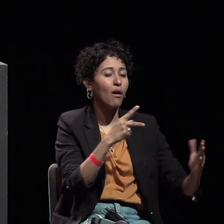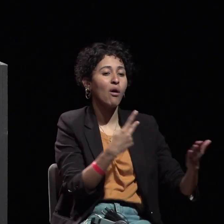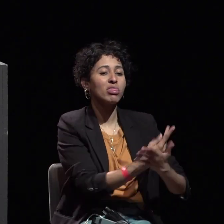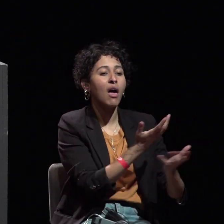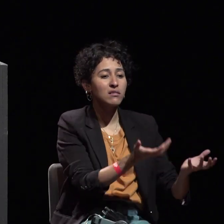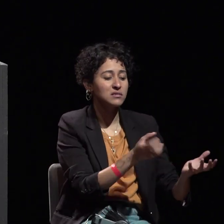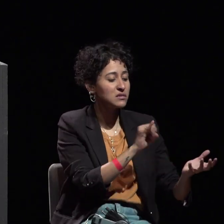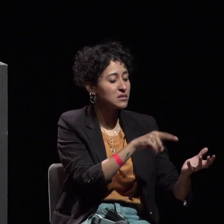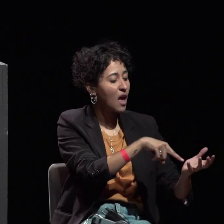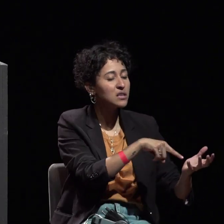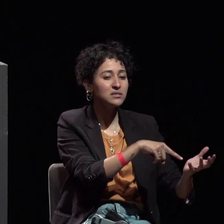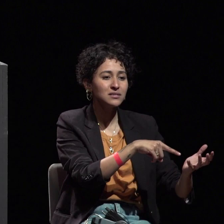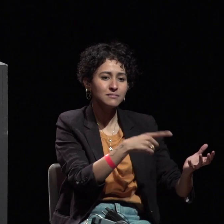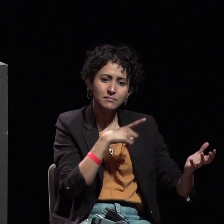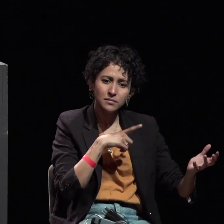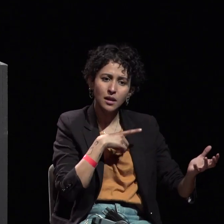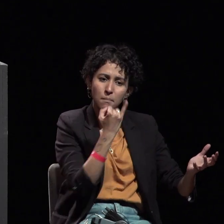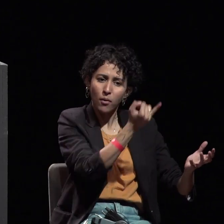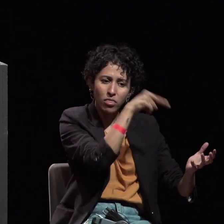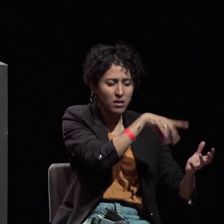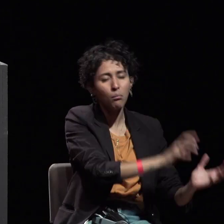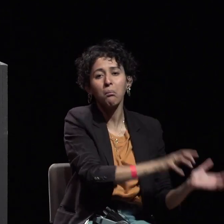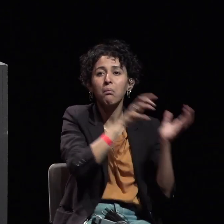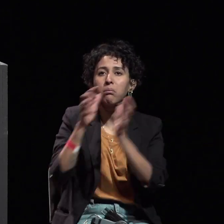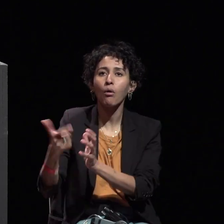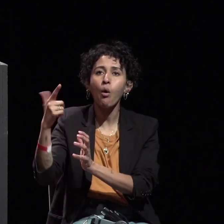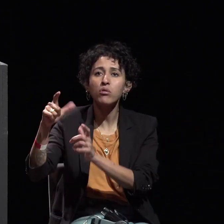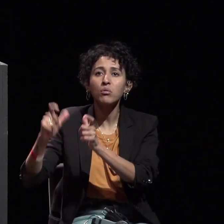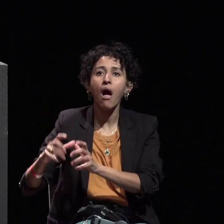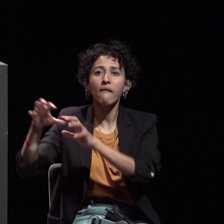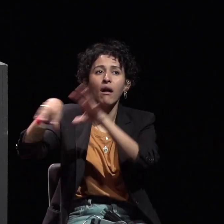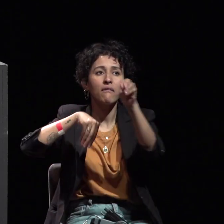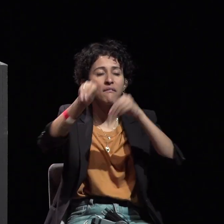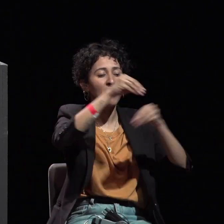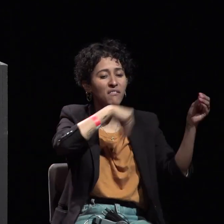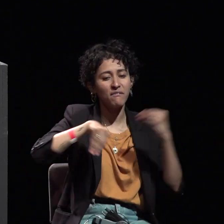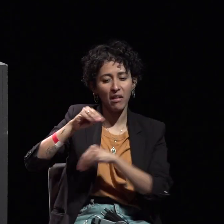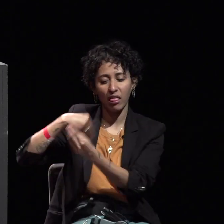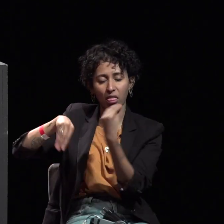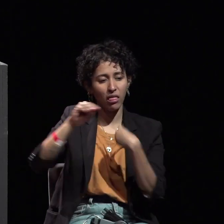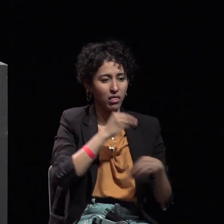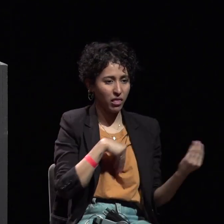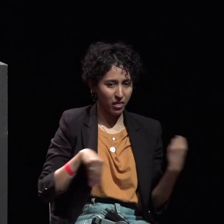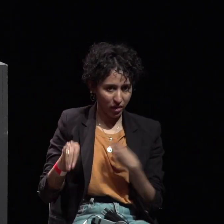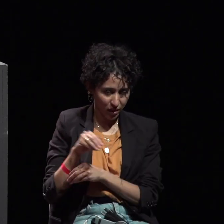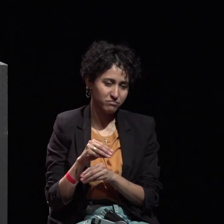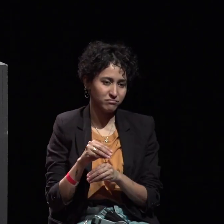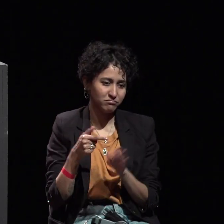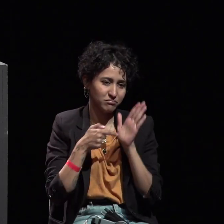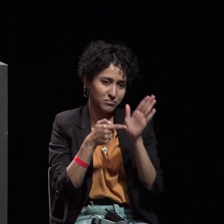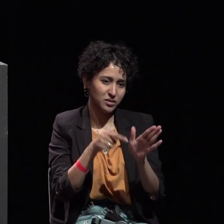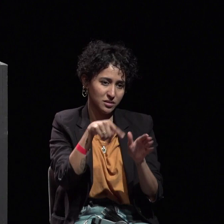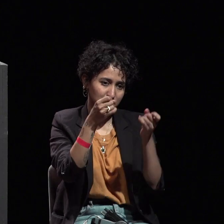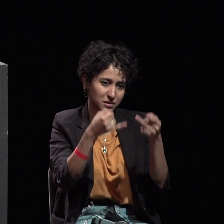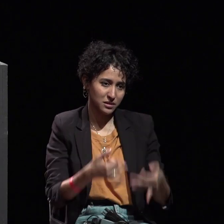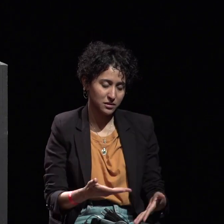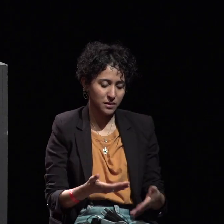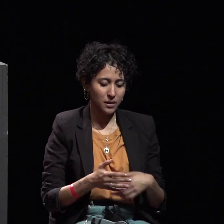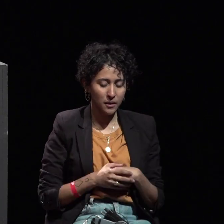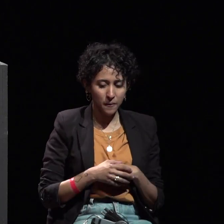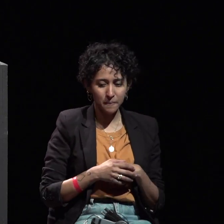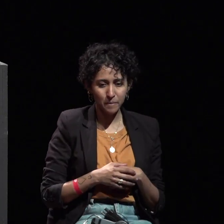classificação impostos pela civilização capitalista. A partir de suas redes e formações de sentido iniciais, as coisas